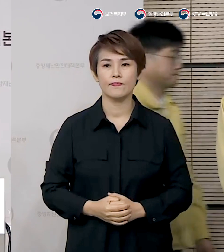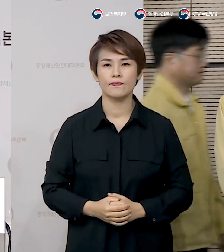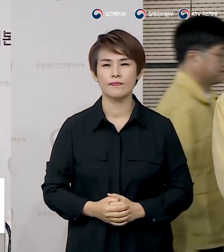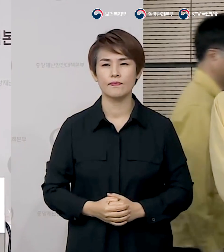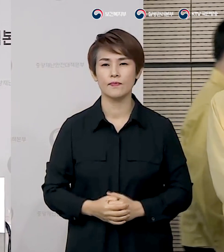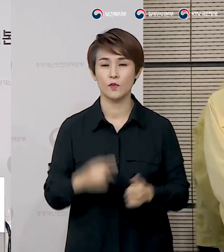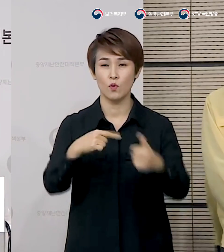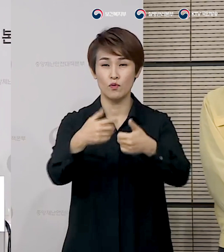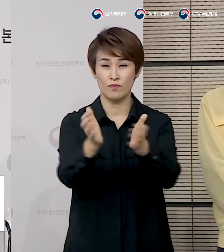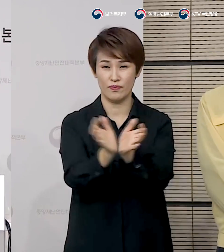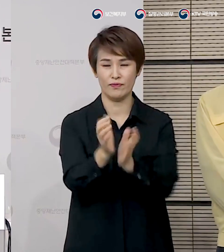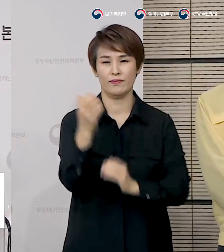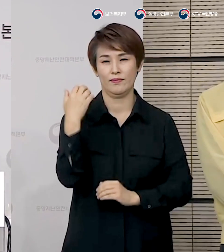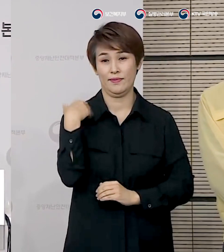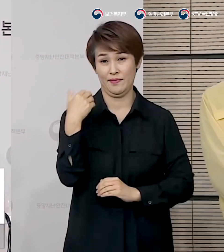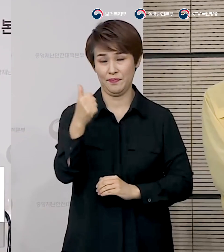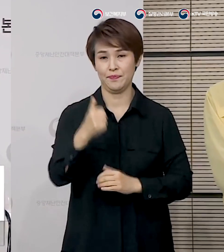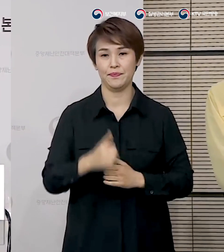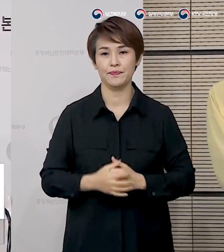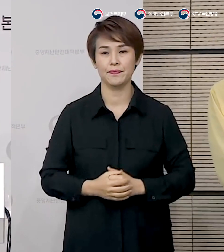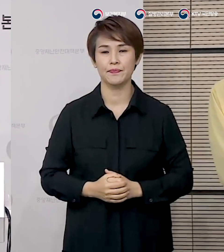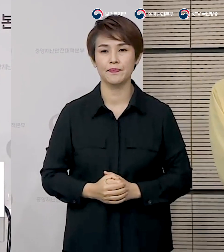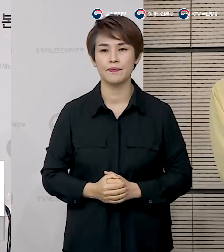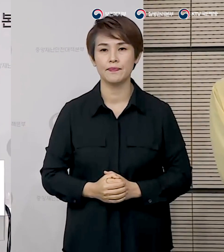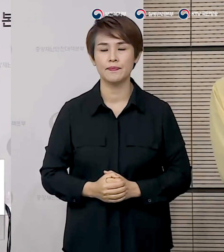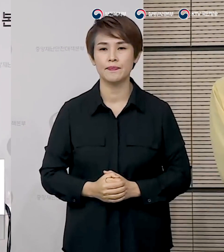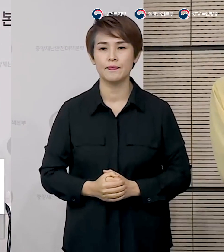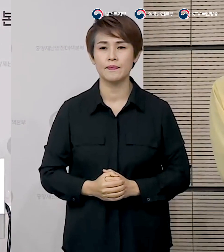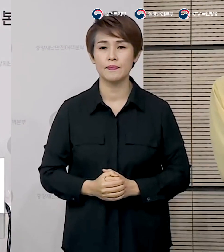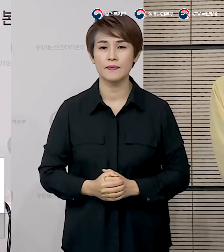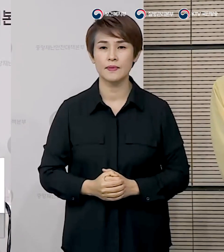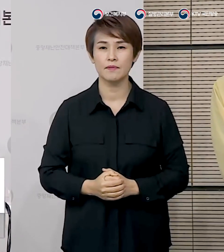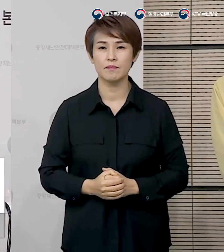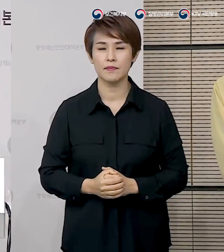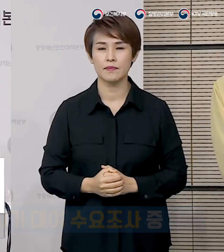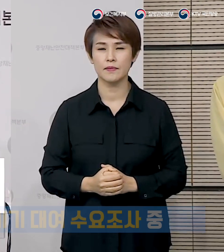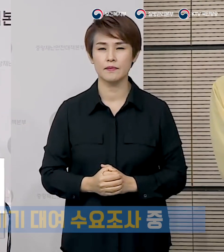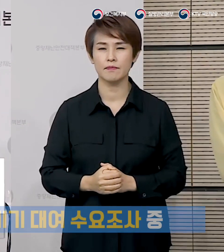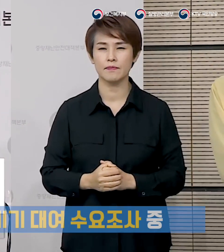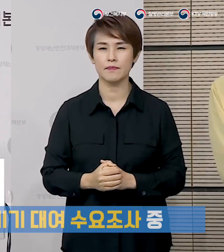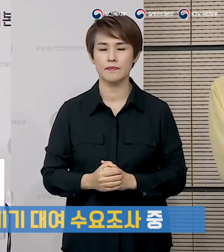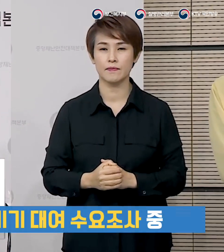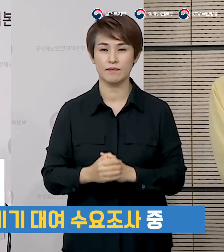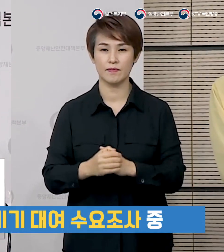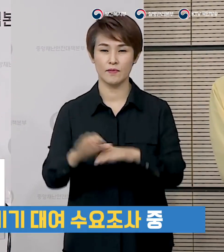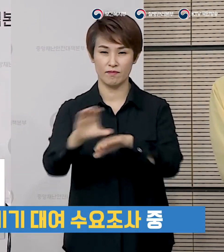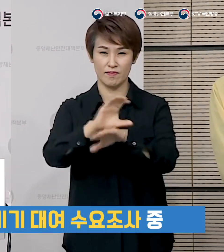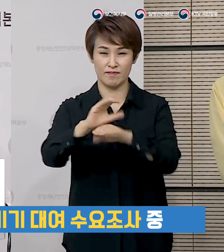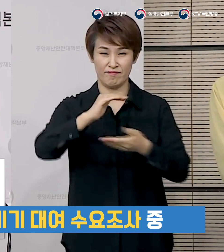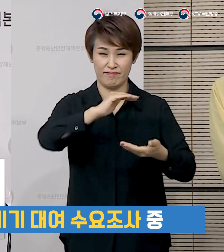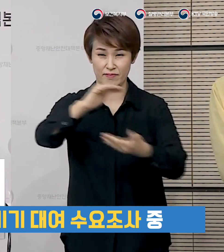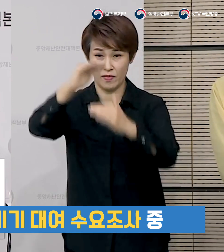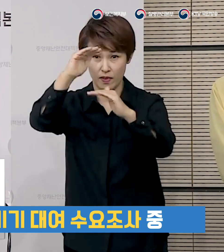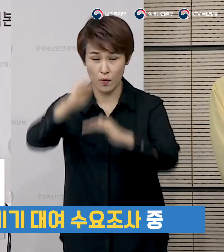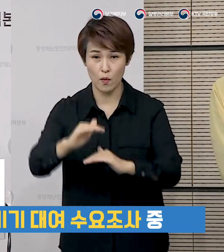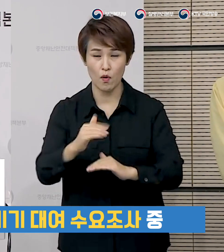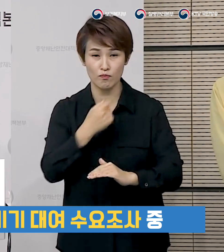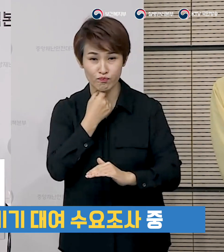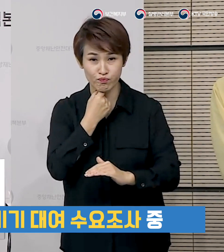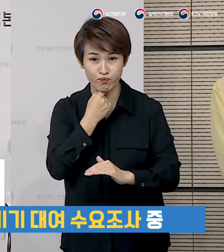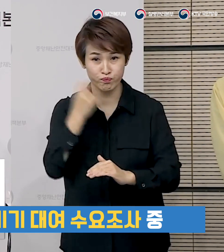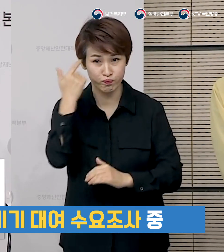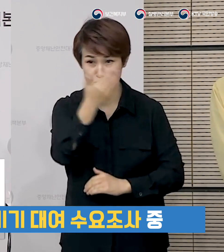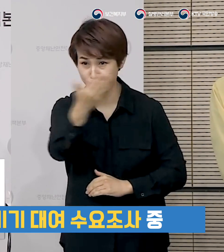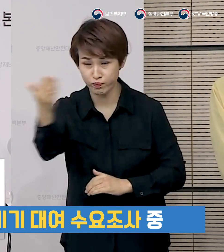네, 교육부 일원인 과장 권지영입니다. 현재 스마트 기기 대여 수요 조사는 전체 학생 대상으로 수요 조사는